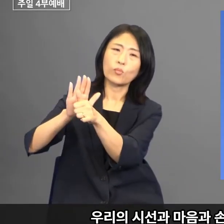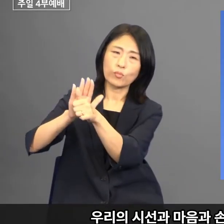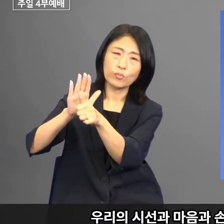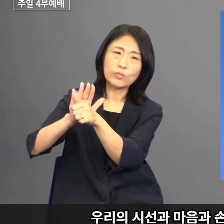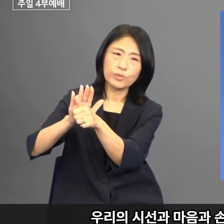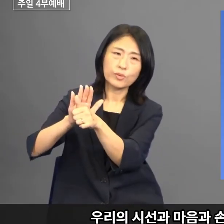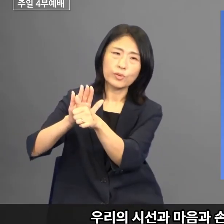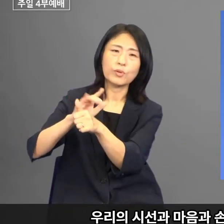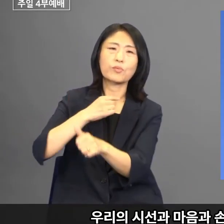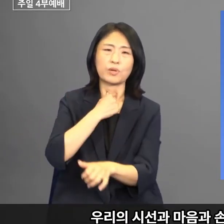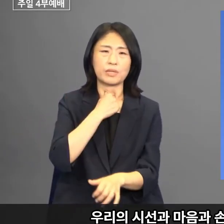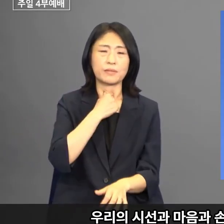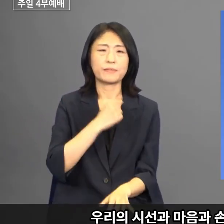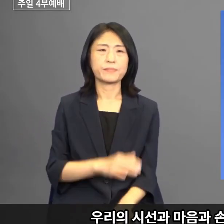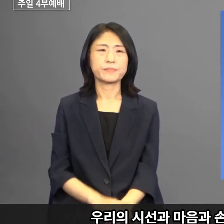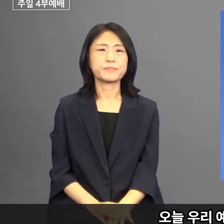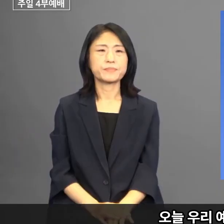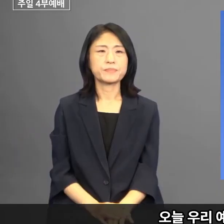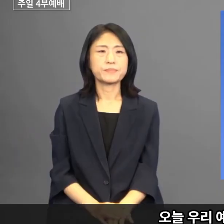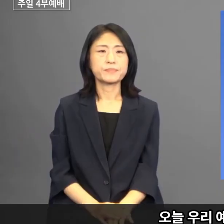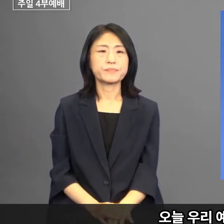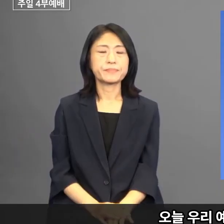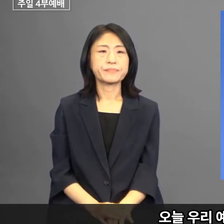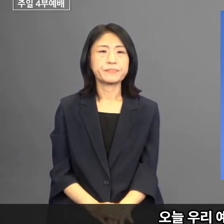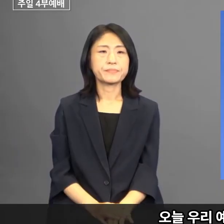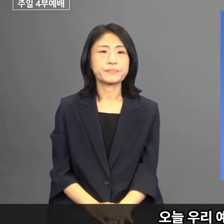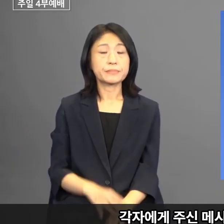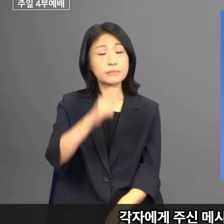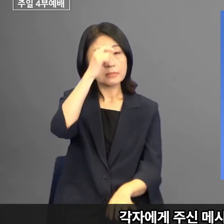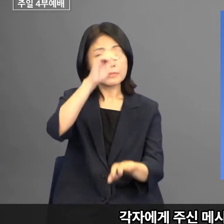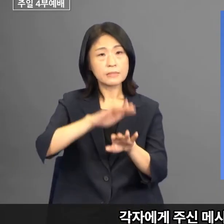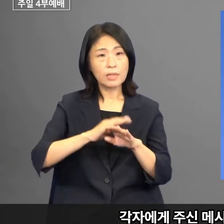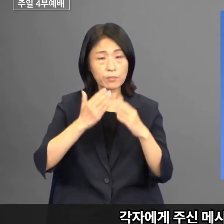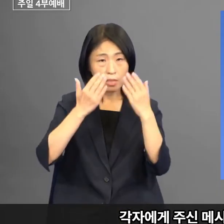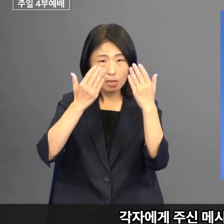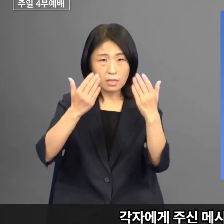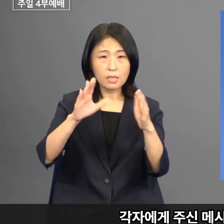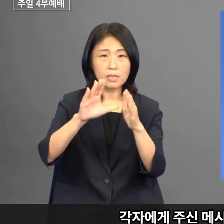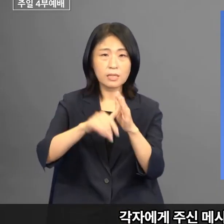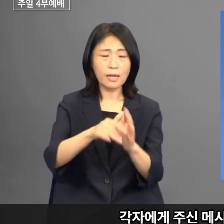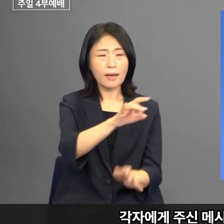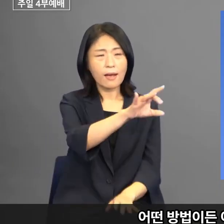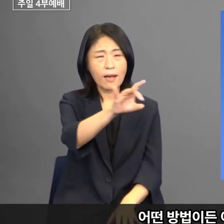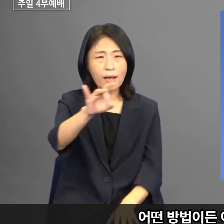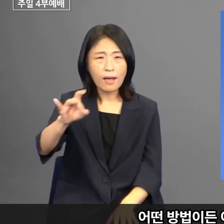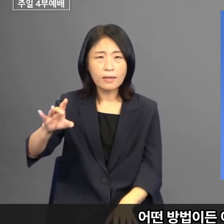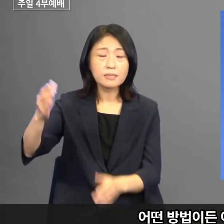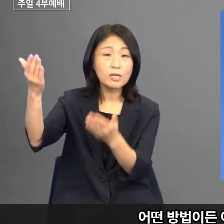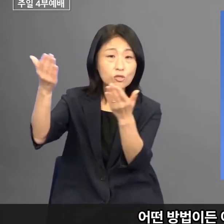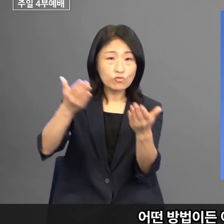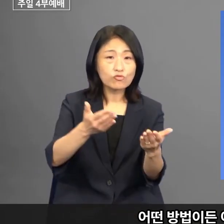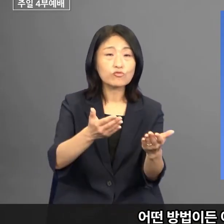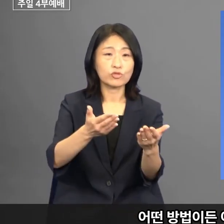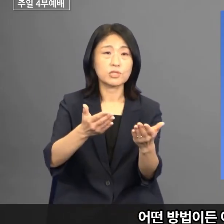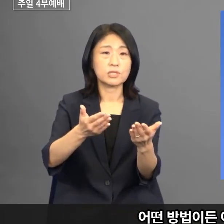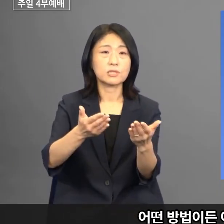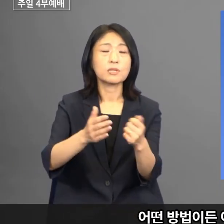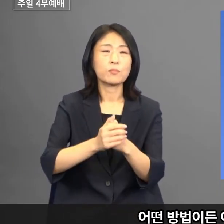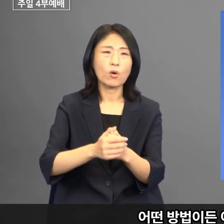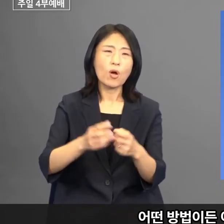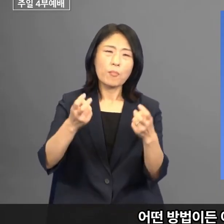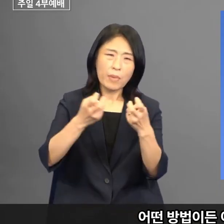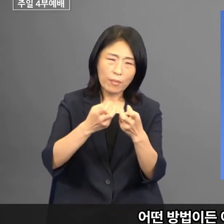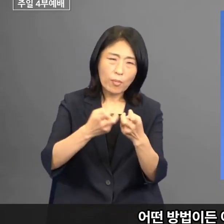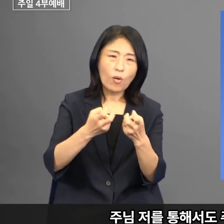손길이 가기를 원합니다. 오늘 우리 예배를 드리면서 각자에게 주신 메시지가 있었을 것입니다. 어떤 방법이든 어떤